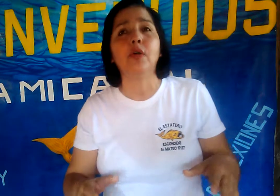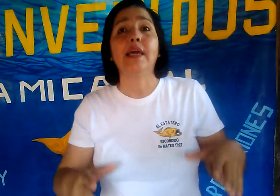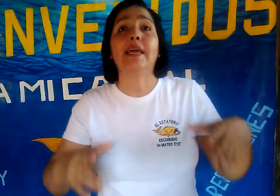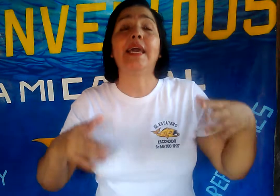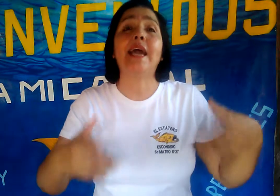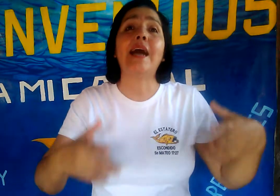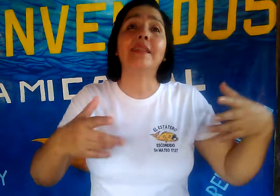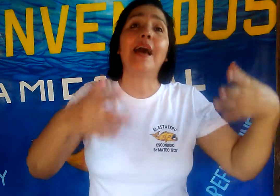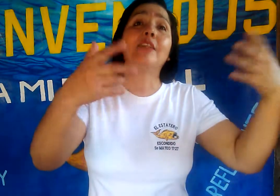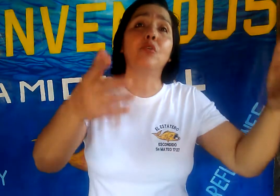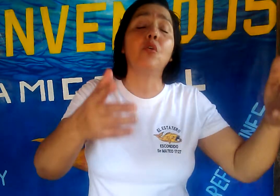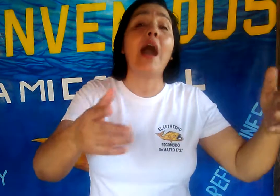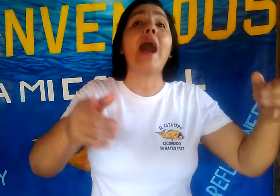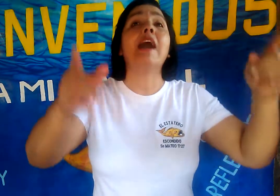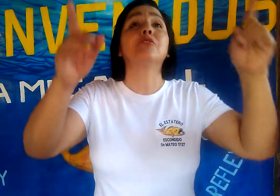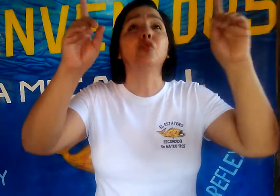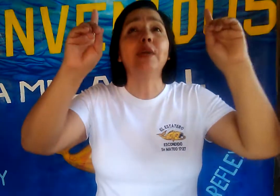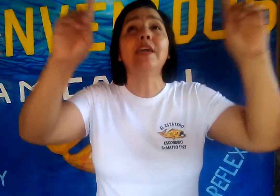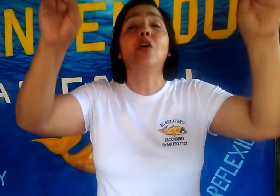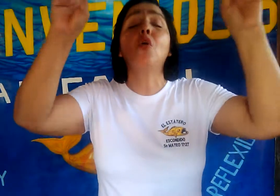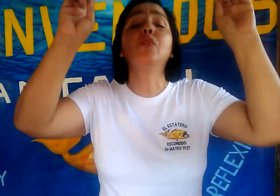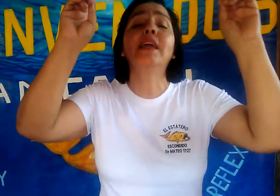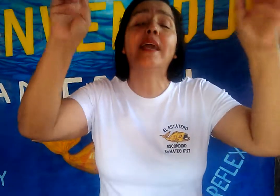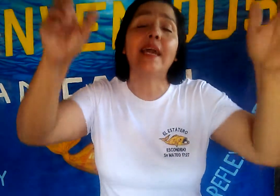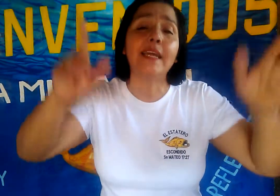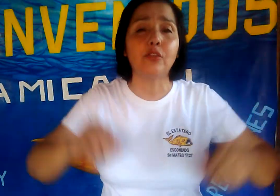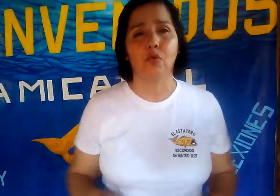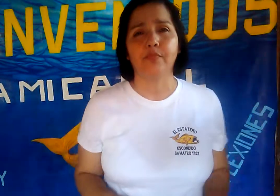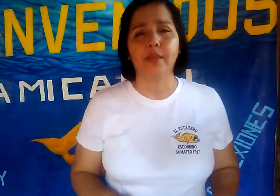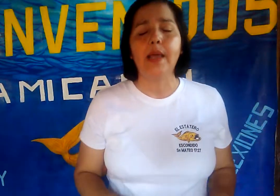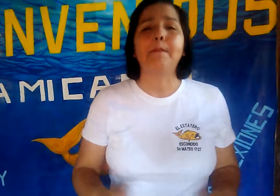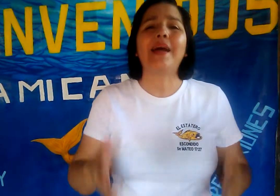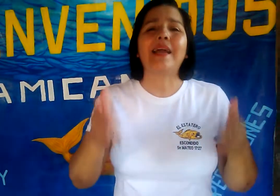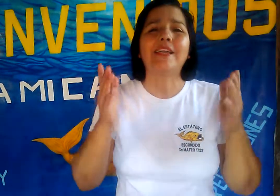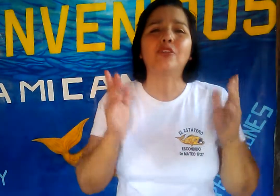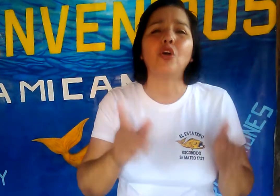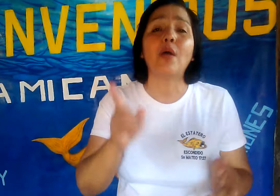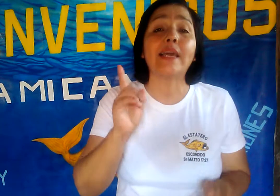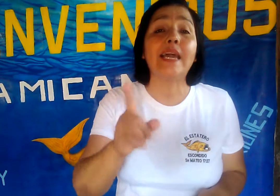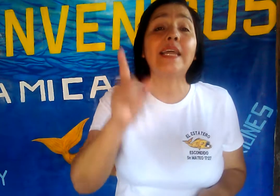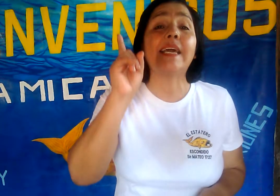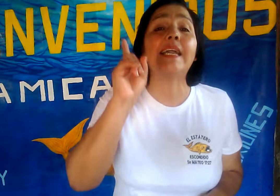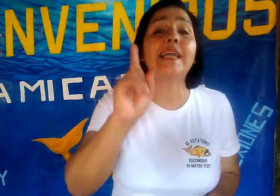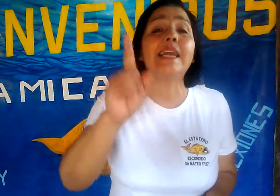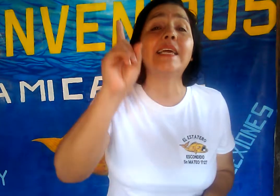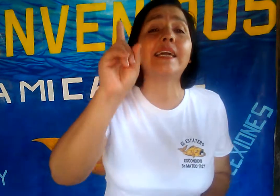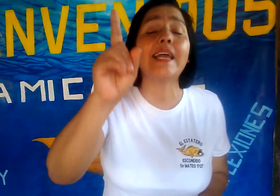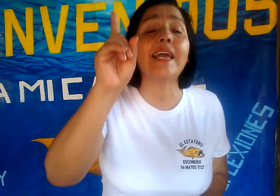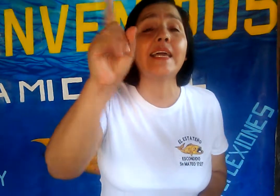que ha dado a su hijo unigénito para que todo aquel que él cree